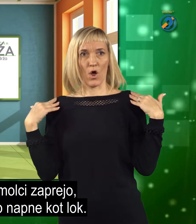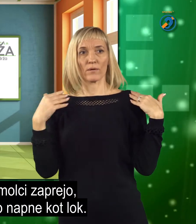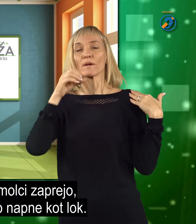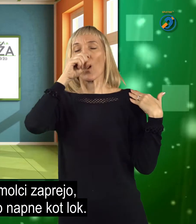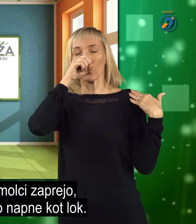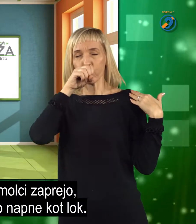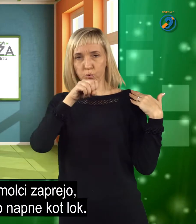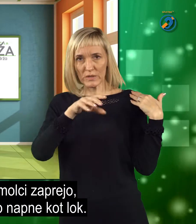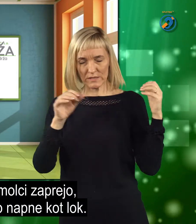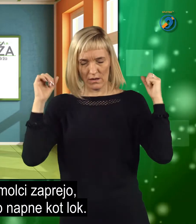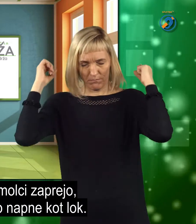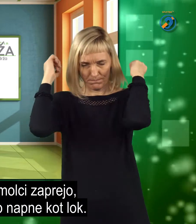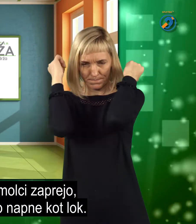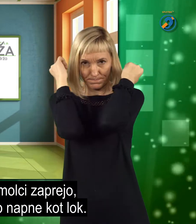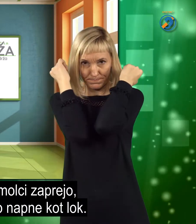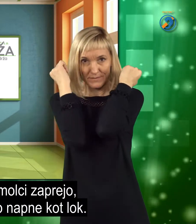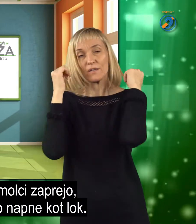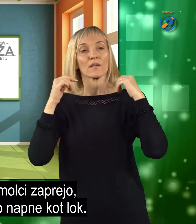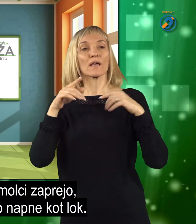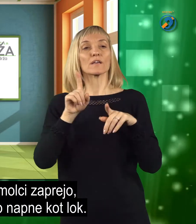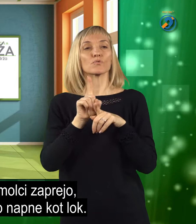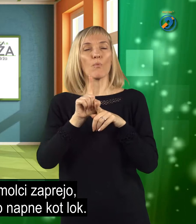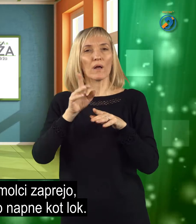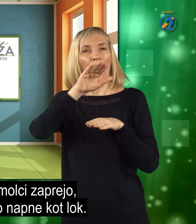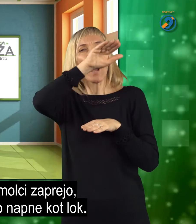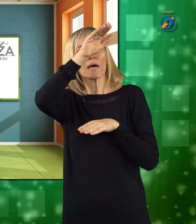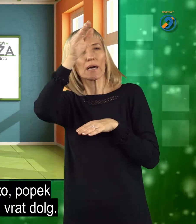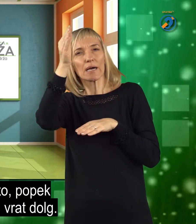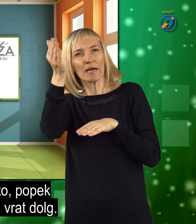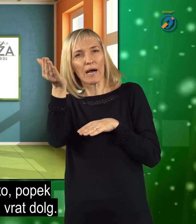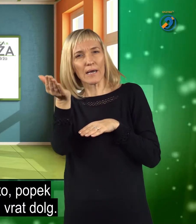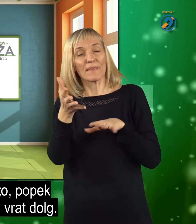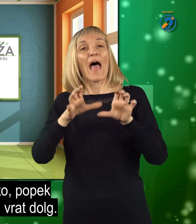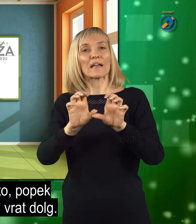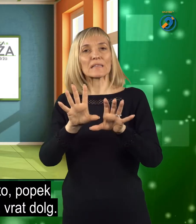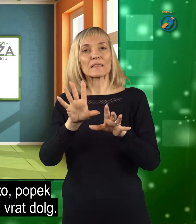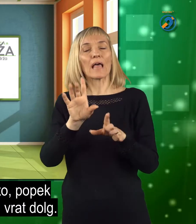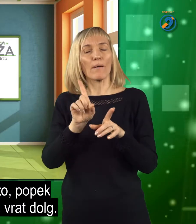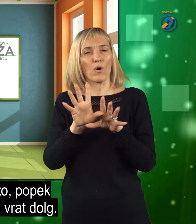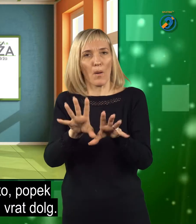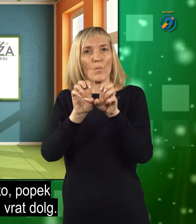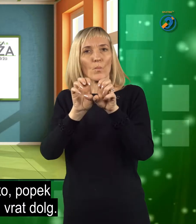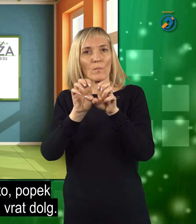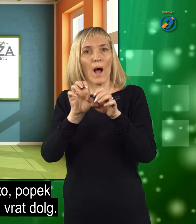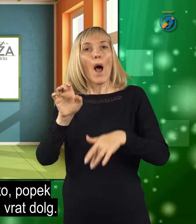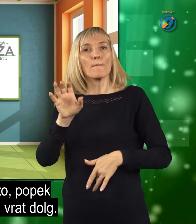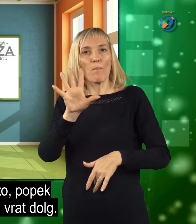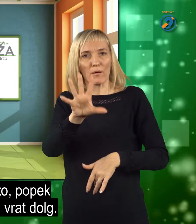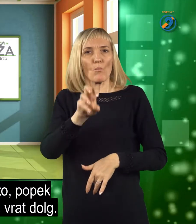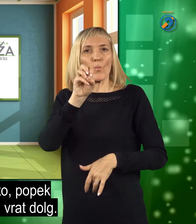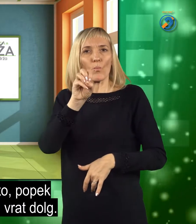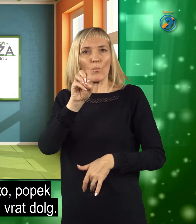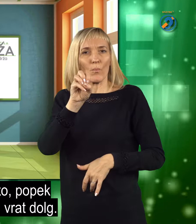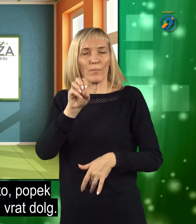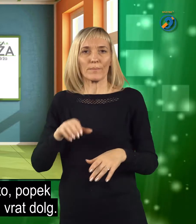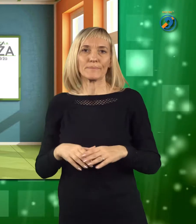se komolci zaprejo, hrbet se pokončno napne kot lok. Stisnemo rito, popek na hrbtenico, vrat